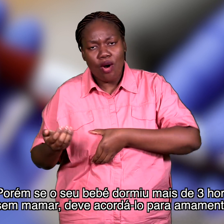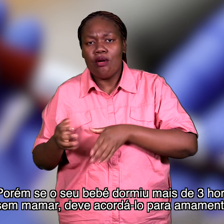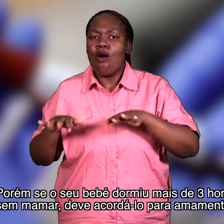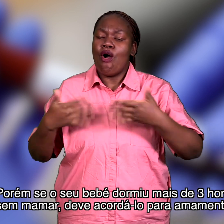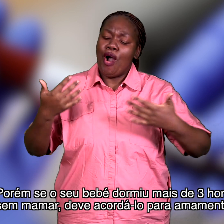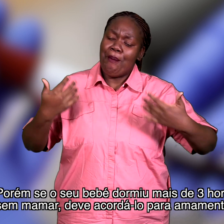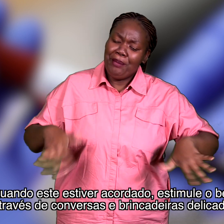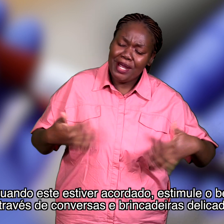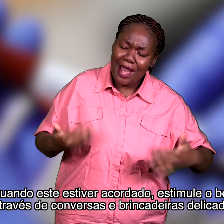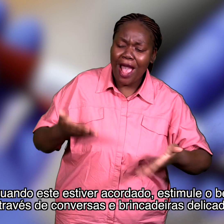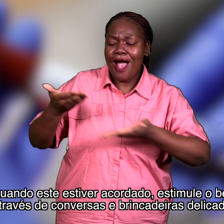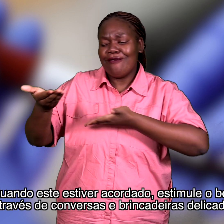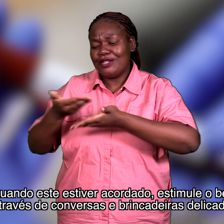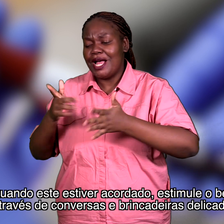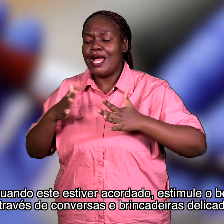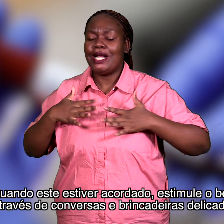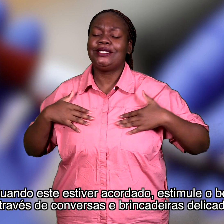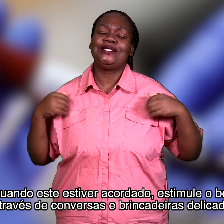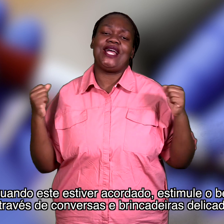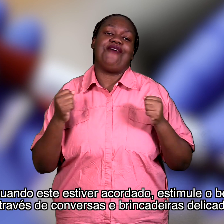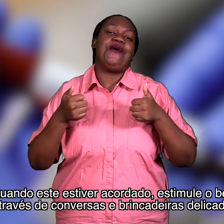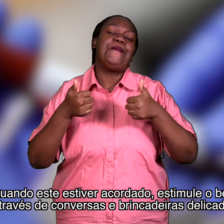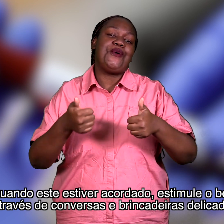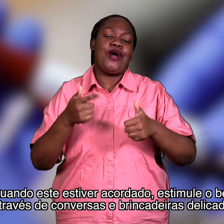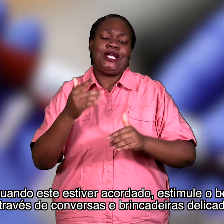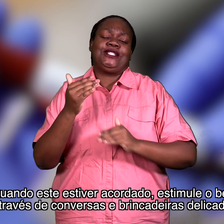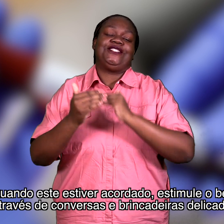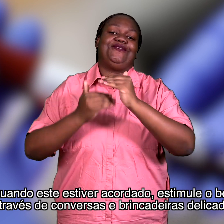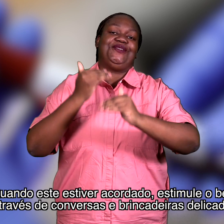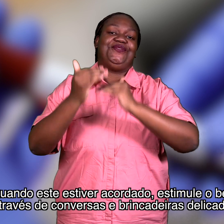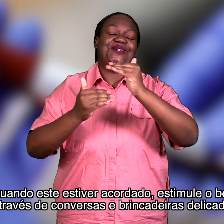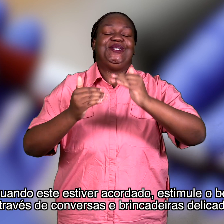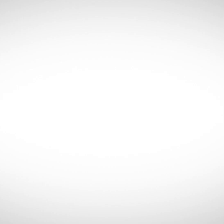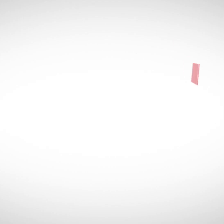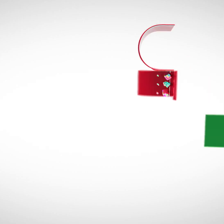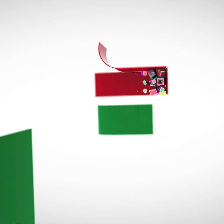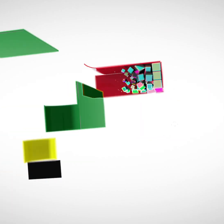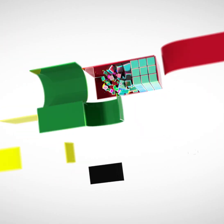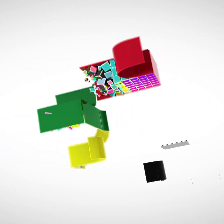estiver acordado, estimule o bebê através de conversas e brincadeiras delicadas.